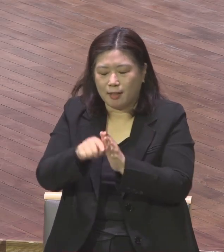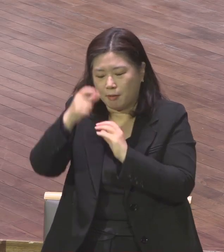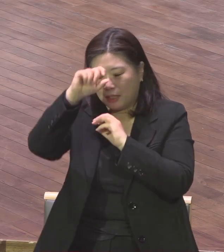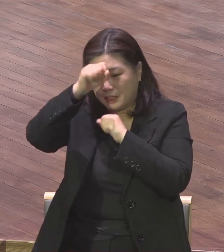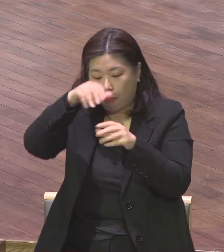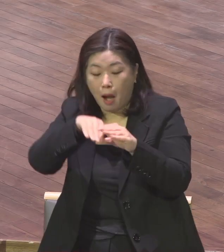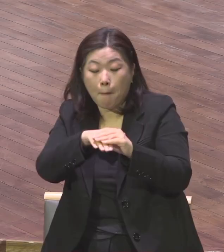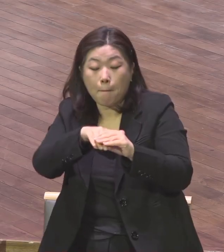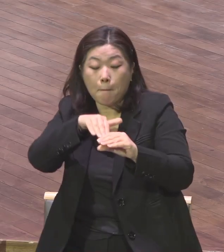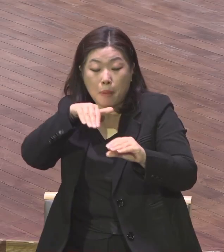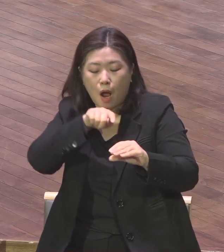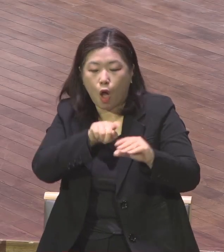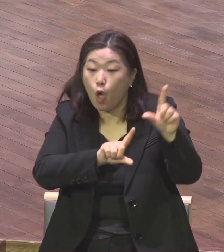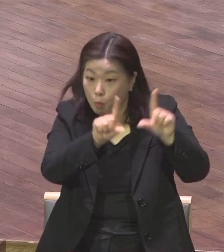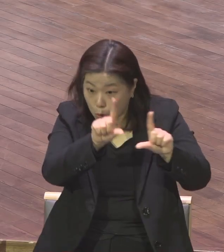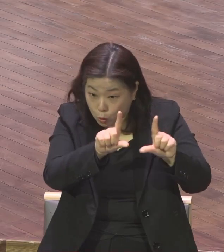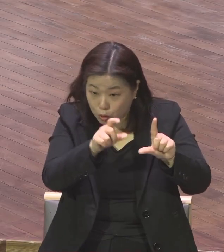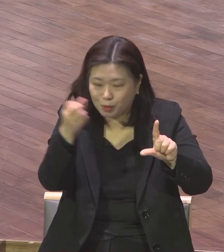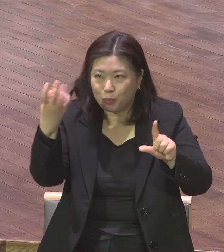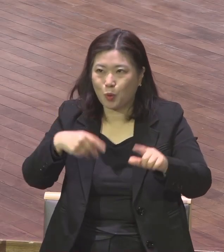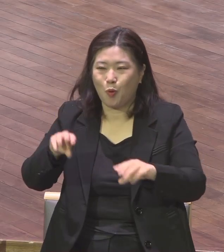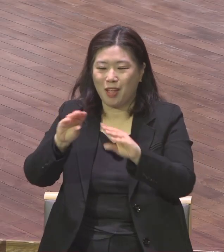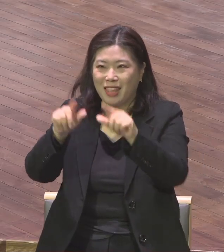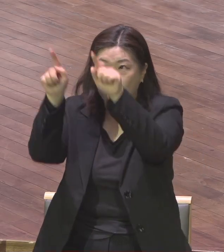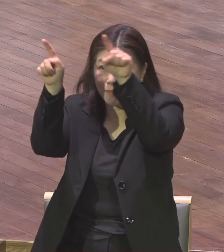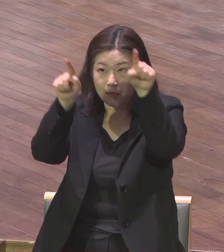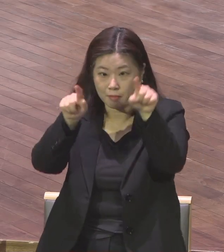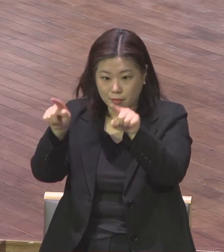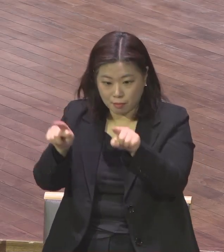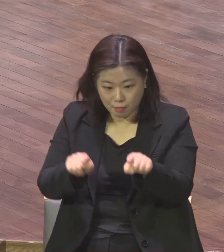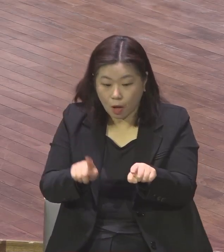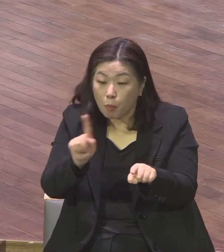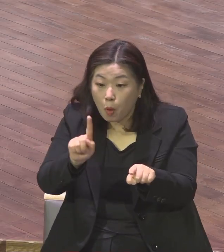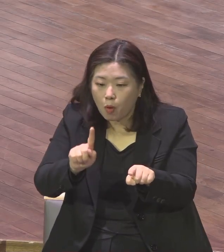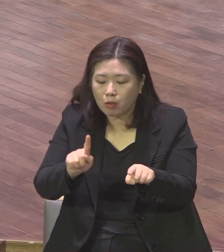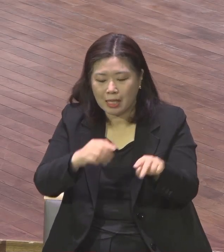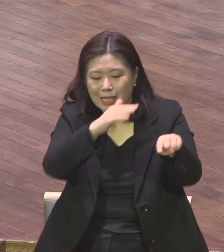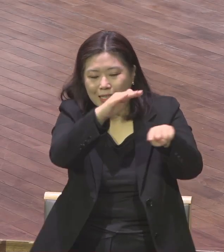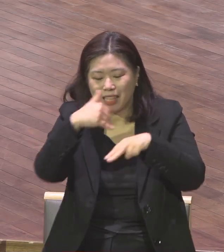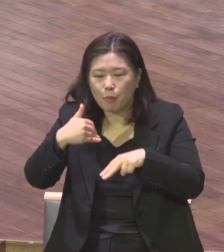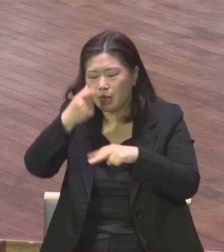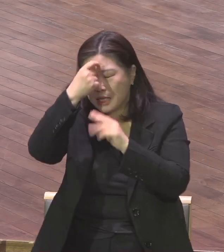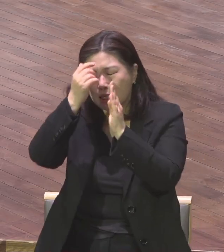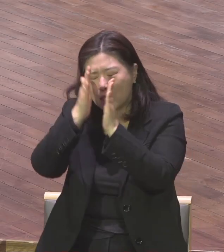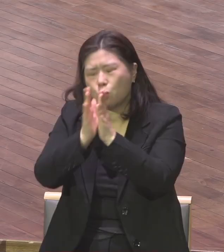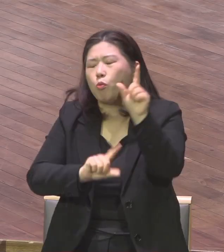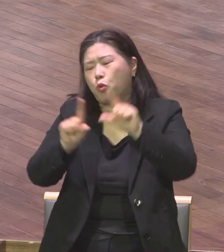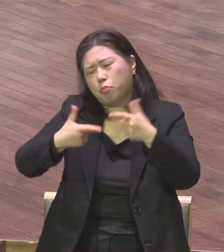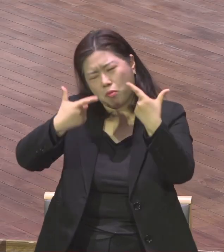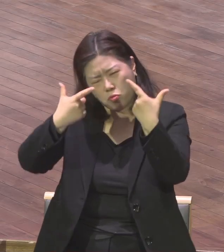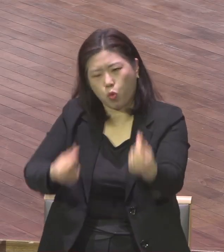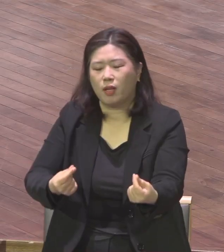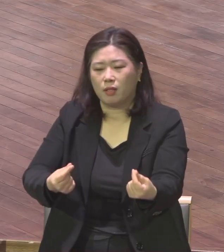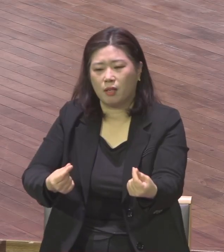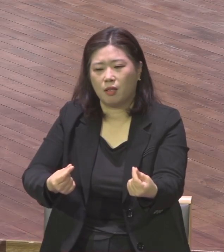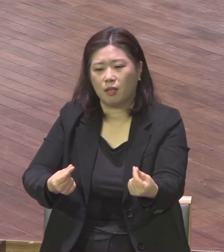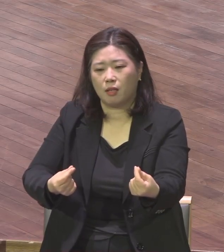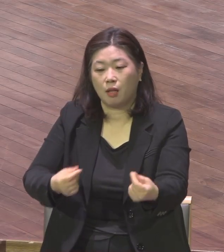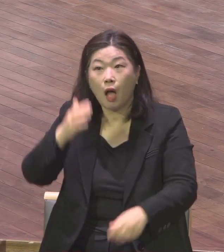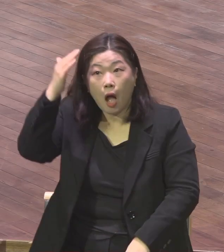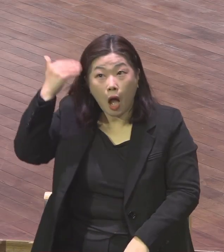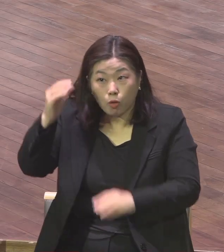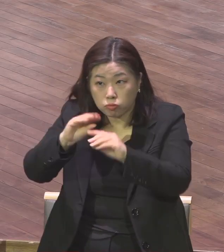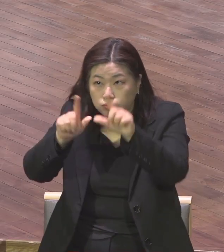들고 기도하는 사무엘의 모습입니다. 진짜 그래요. 두 손 들고 기도하는 사무엘의